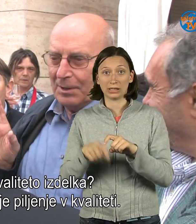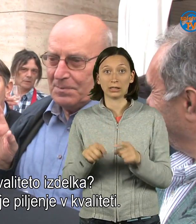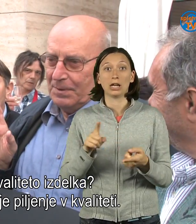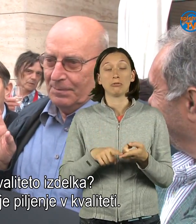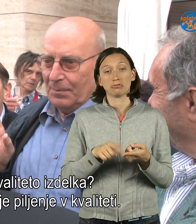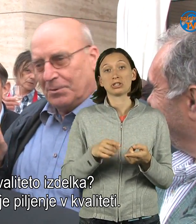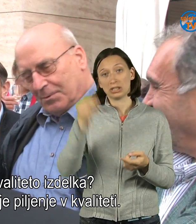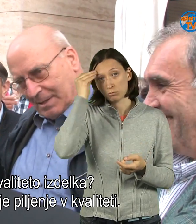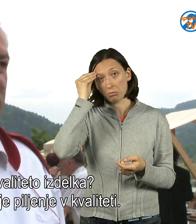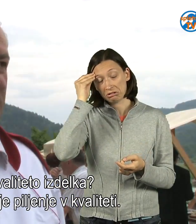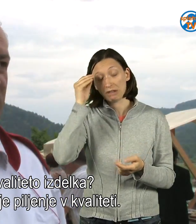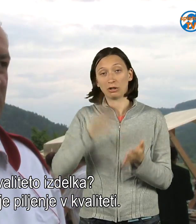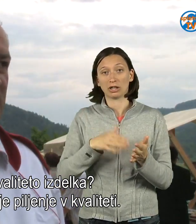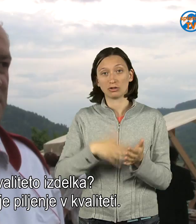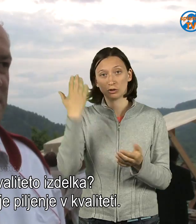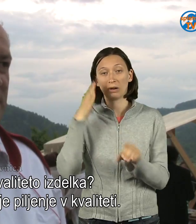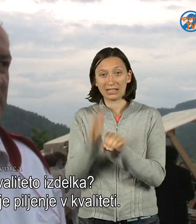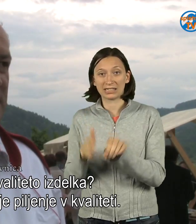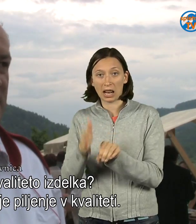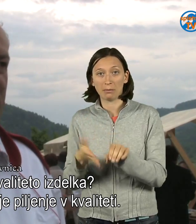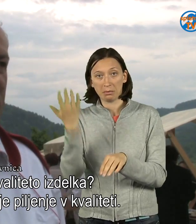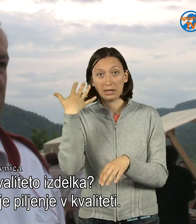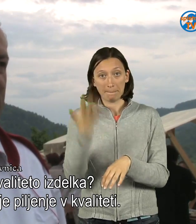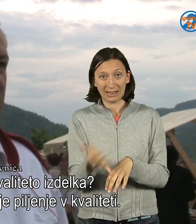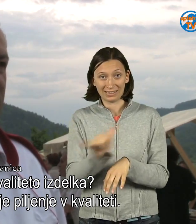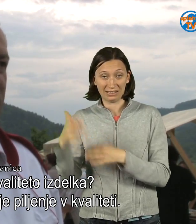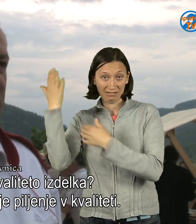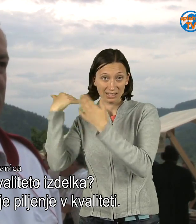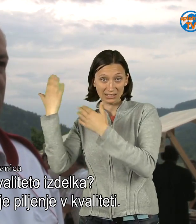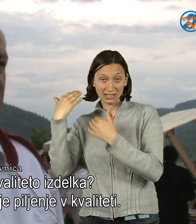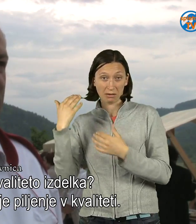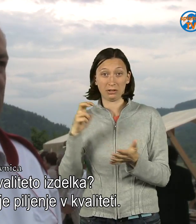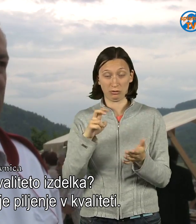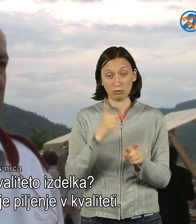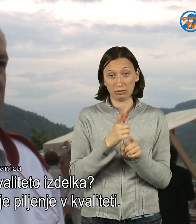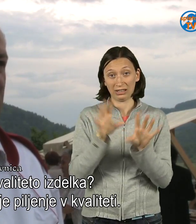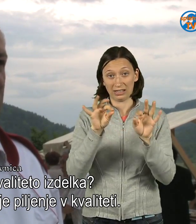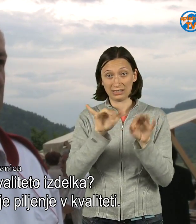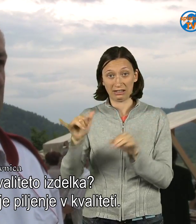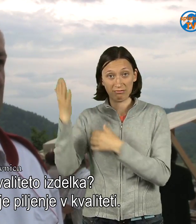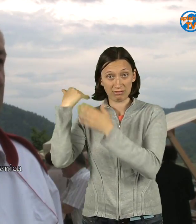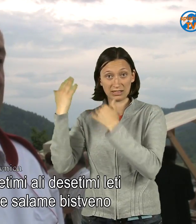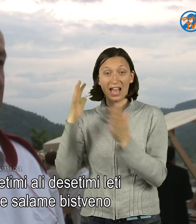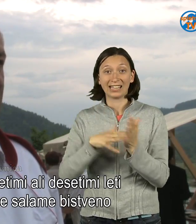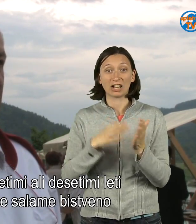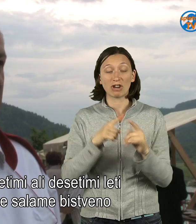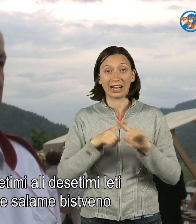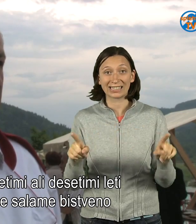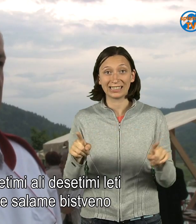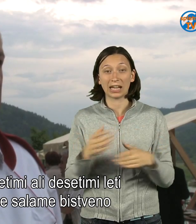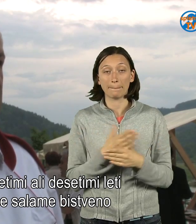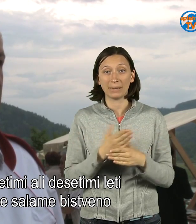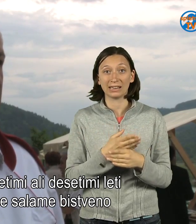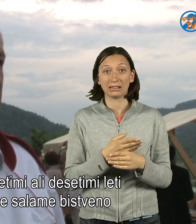Ja, če se spominjamo, kakšni so bile salame pred 50 leti, še pred 10